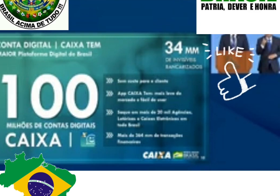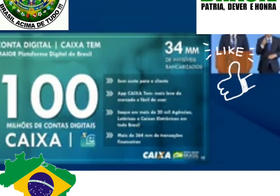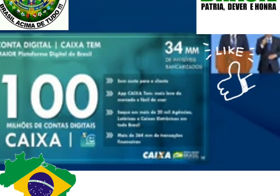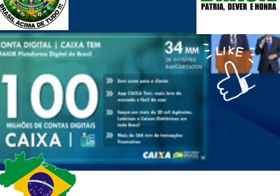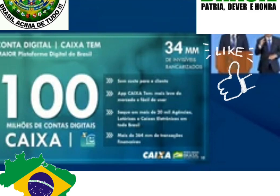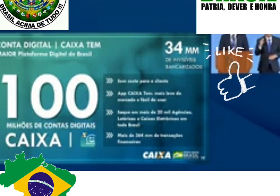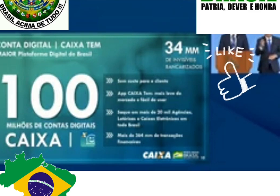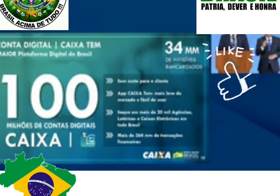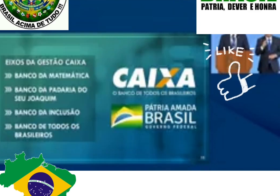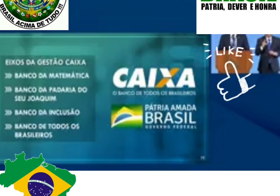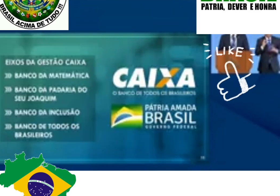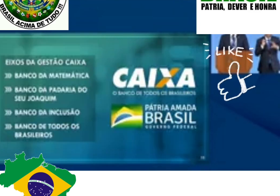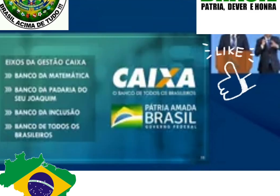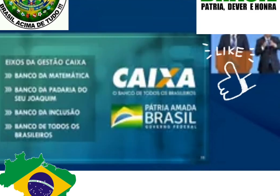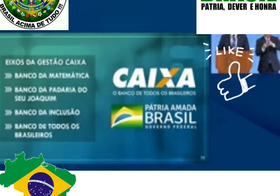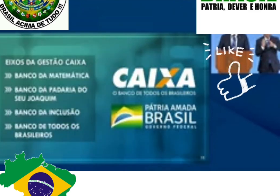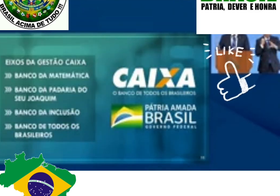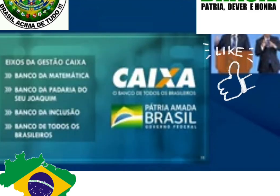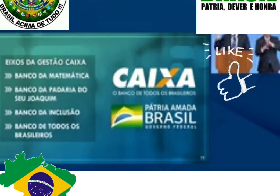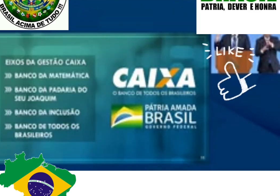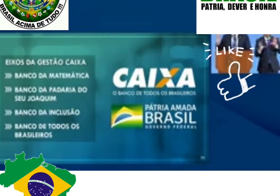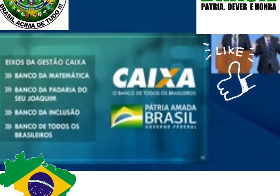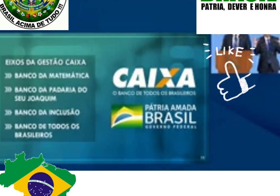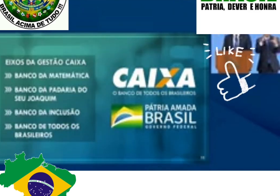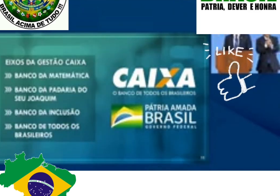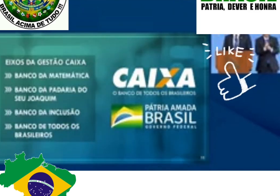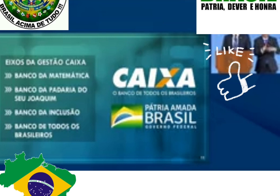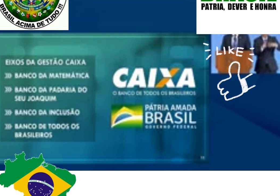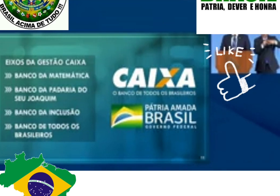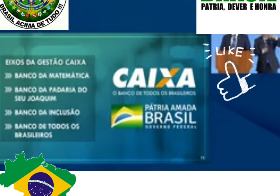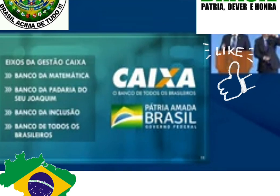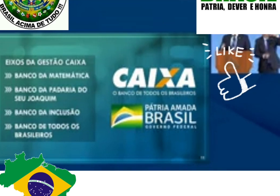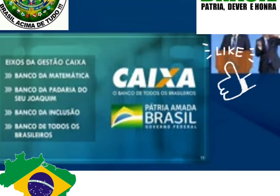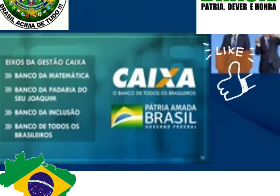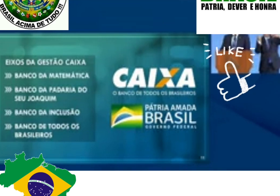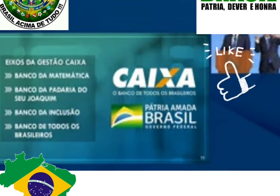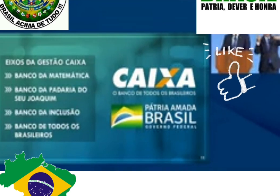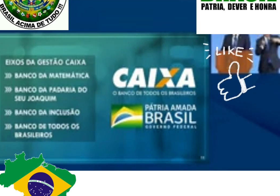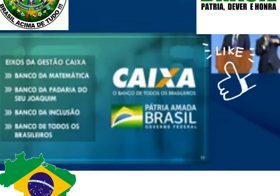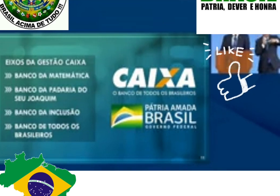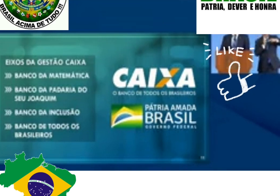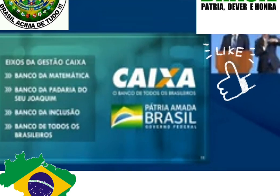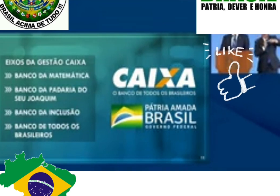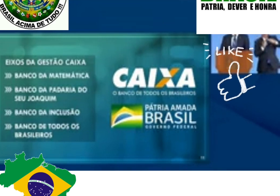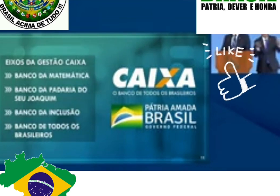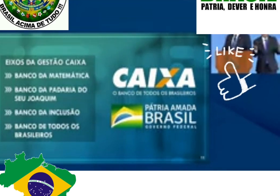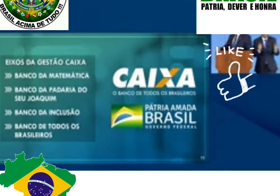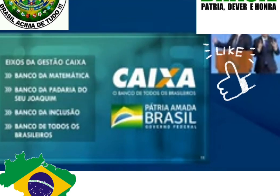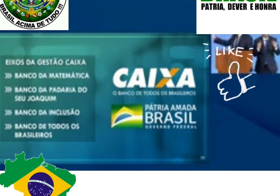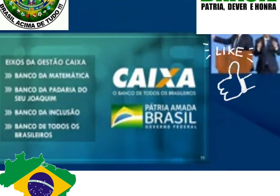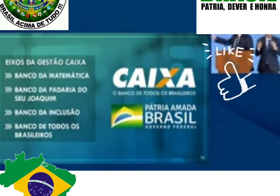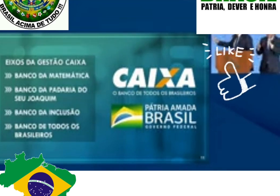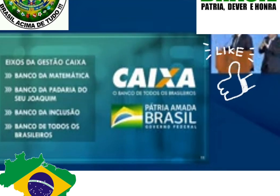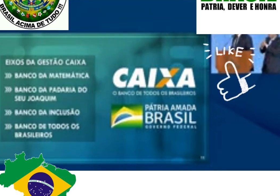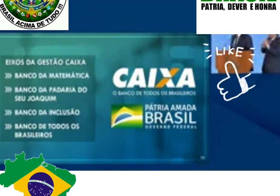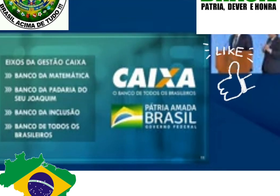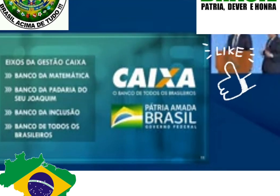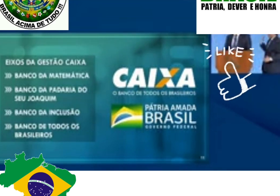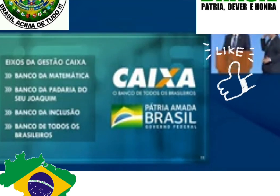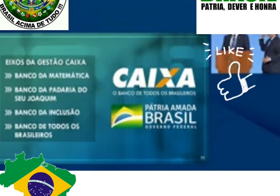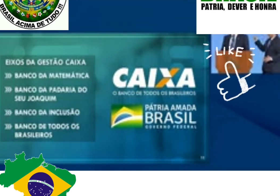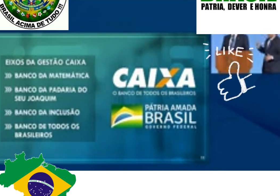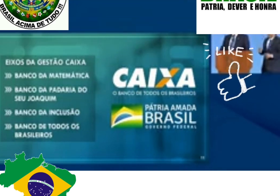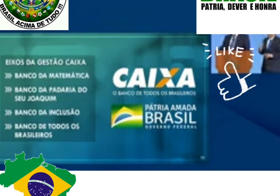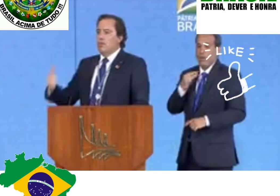passar, por favor? Isso sumariza 3 coisas, presidente. A Caixa Econômica Federal hoje, no seu governo, liderança do ministro